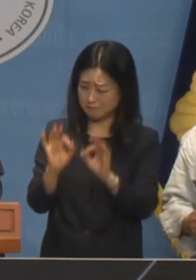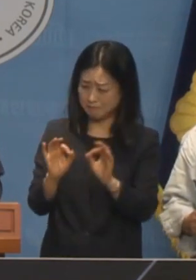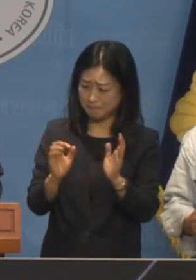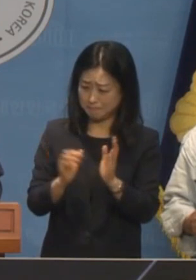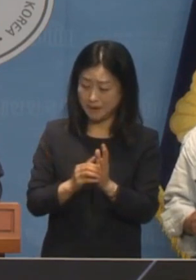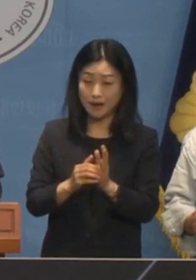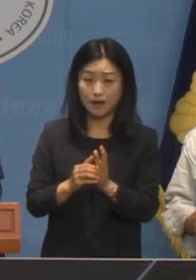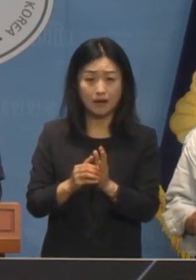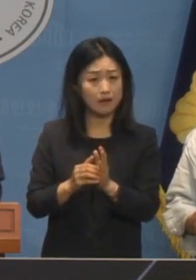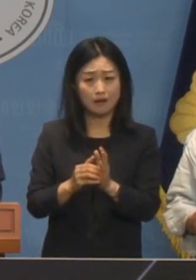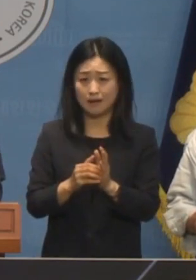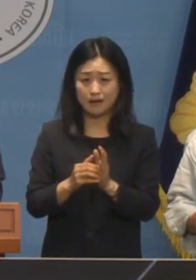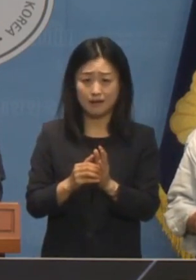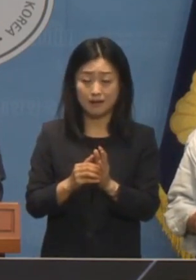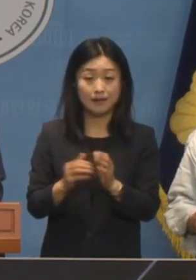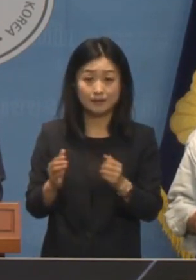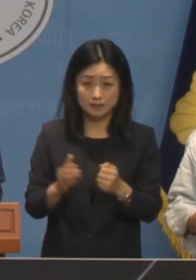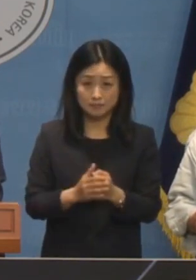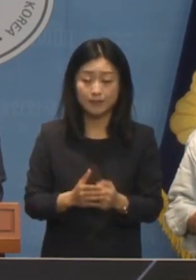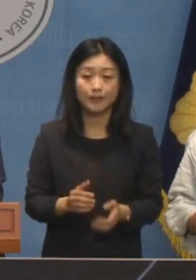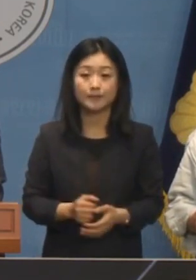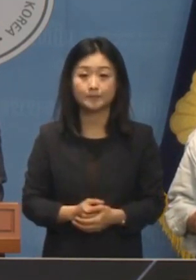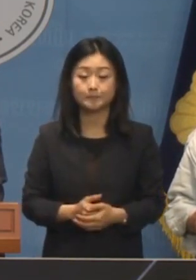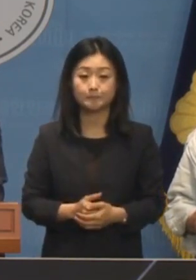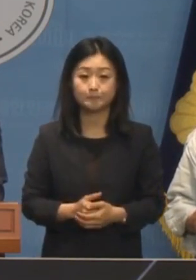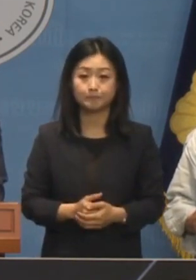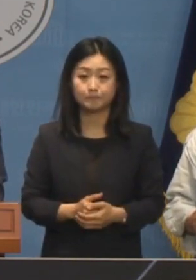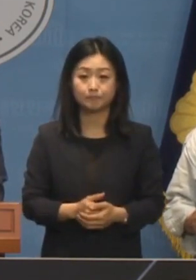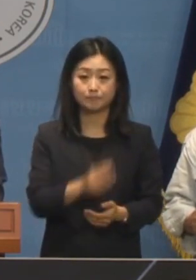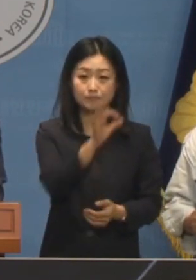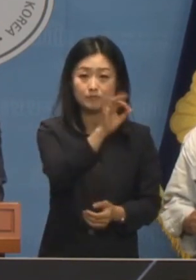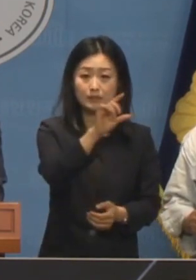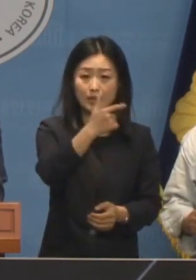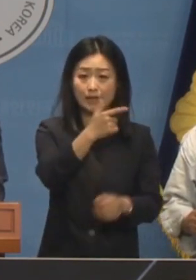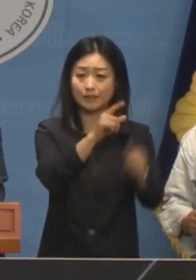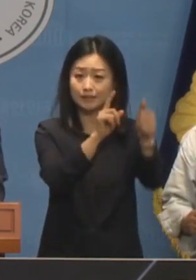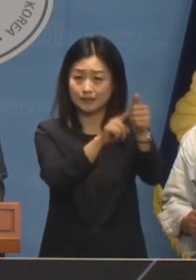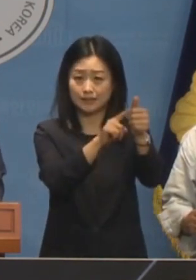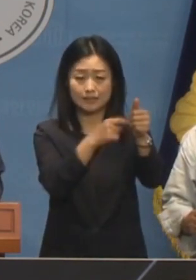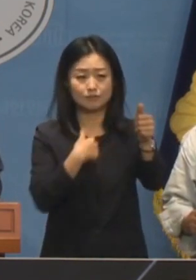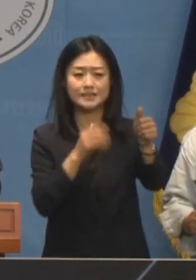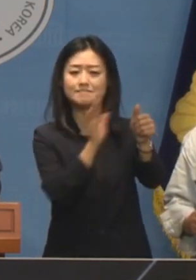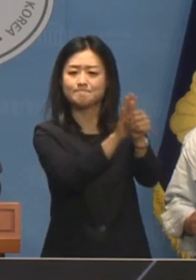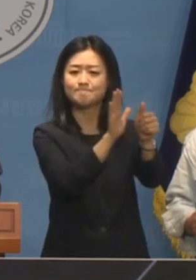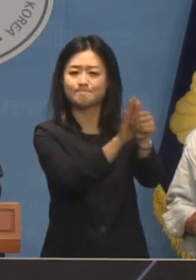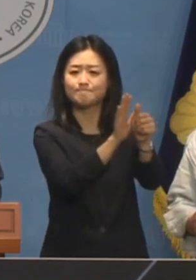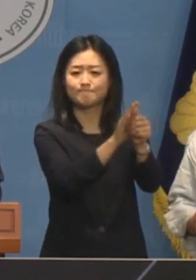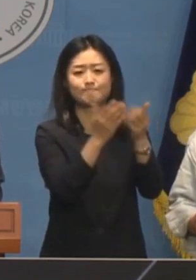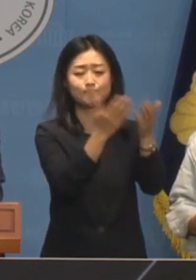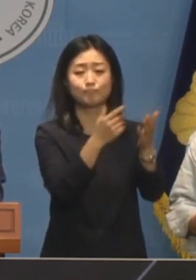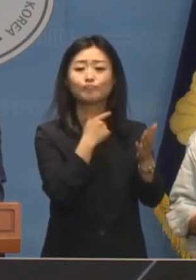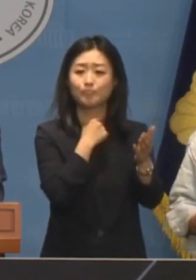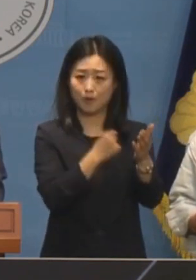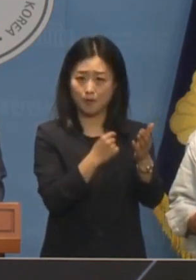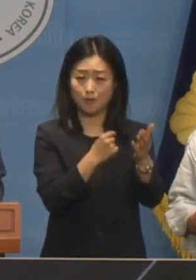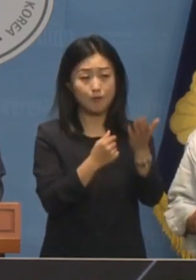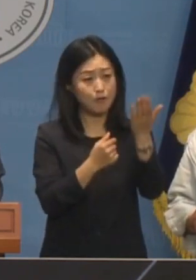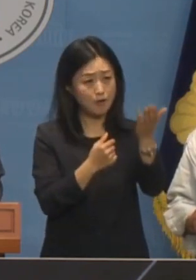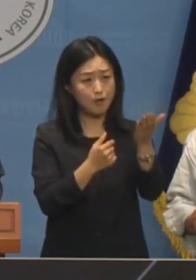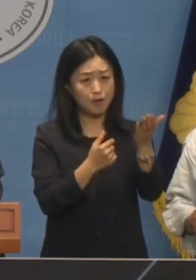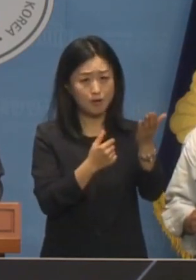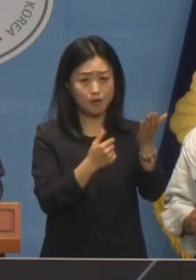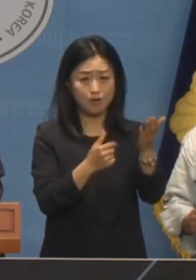왔습니다. 이러한 상황 속에서 저희의 안창호 후보자를 지지하며 그가 왜 이